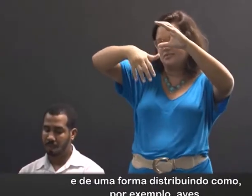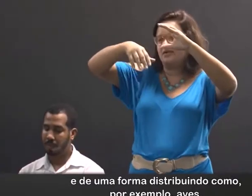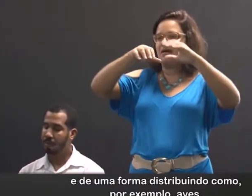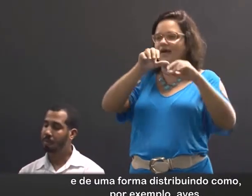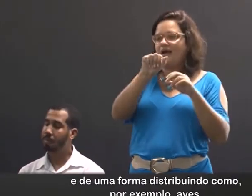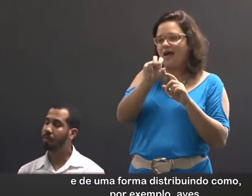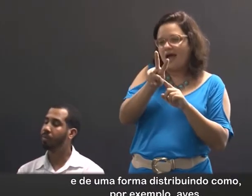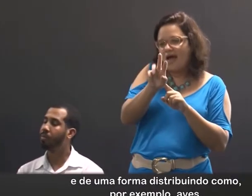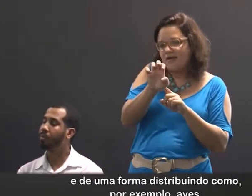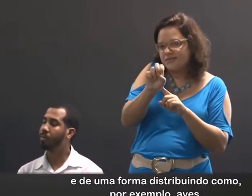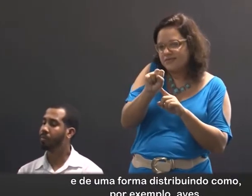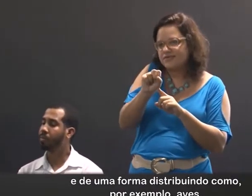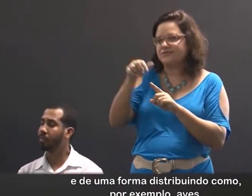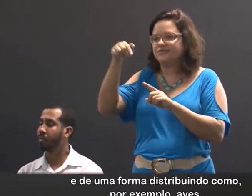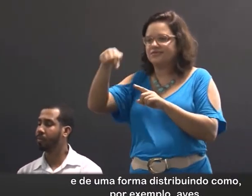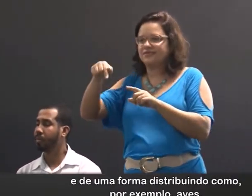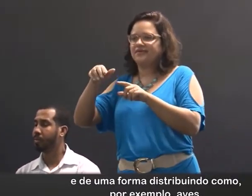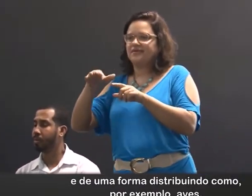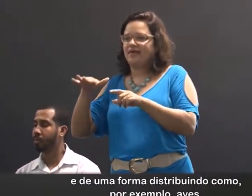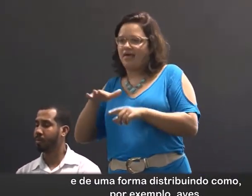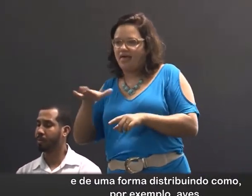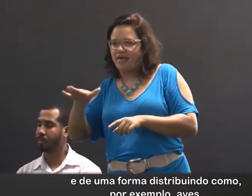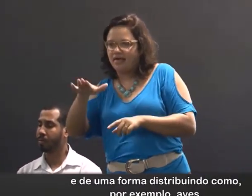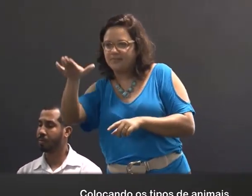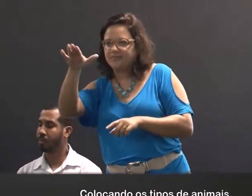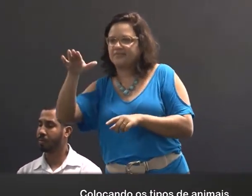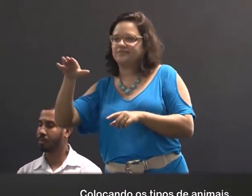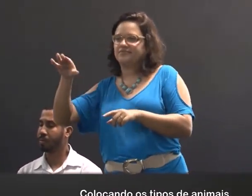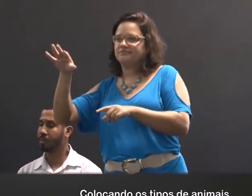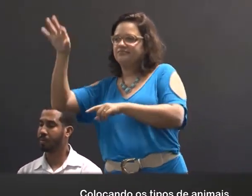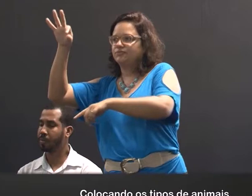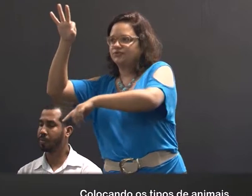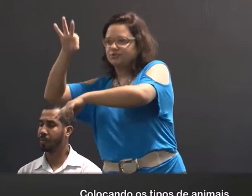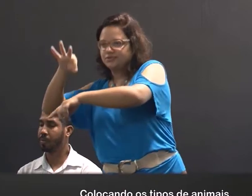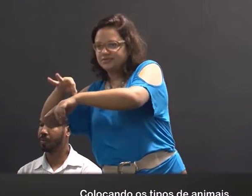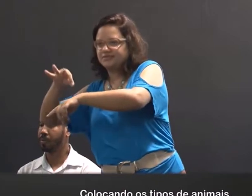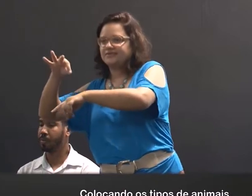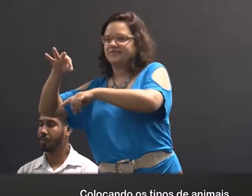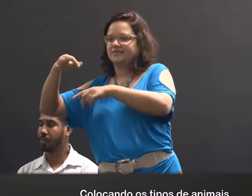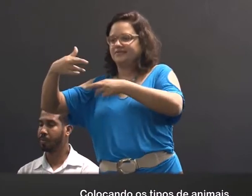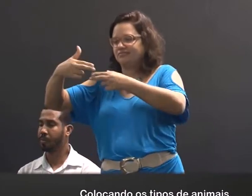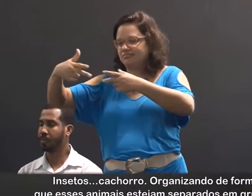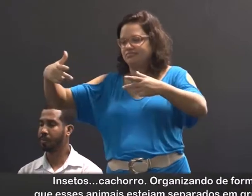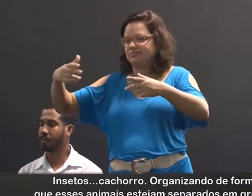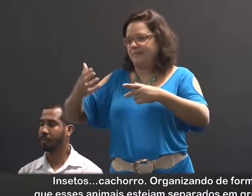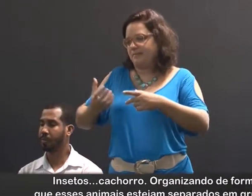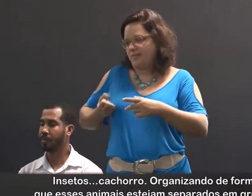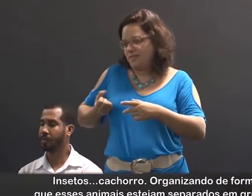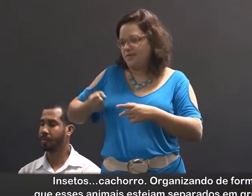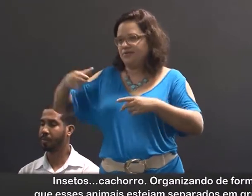uma forma distribuindo, por exemplo, aves, né, colocando os tipos de animais, por exemplo,